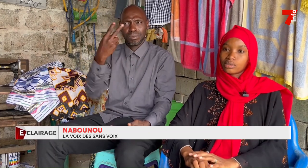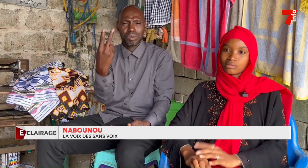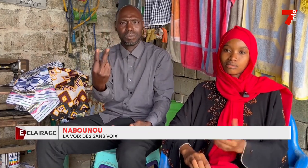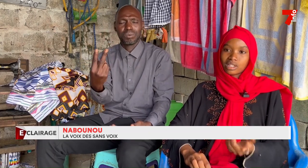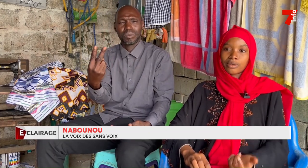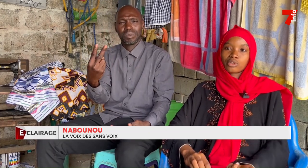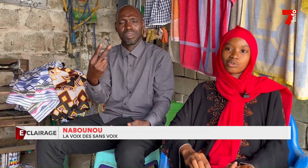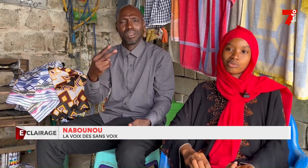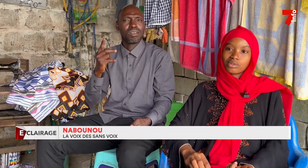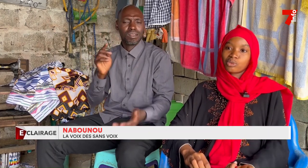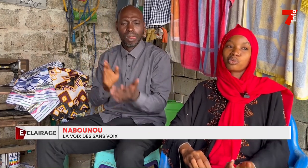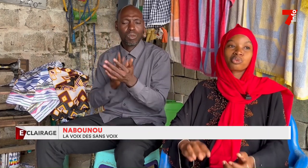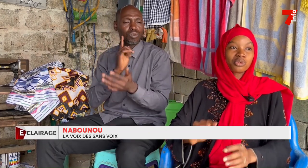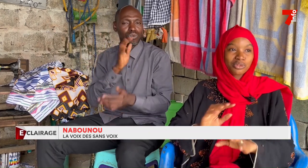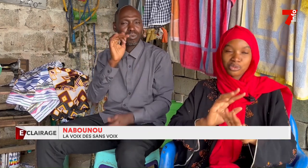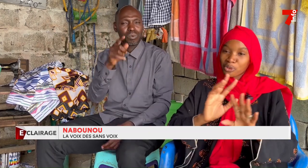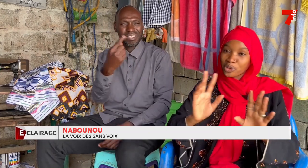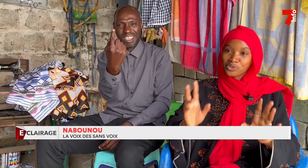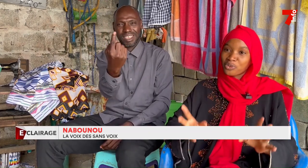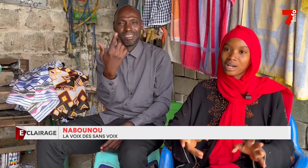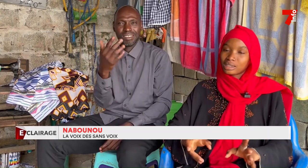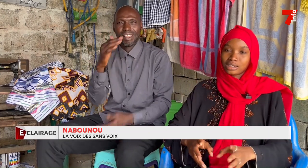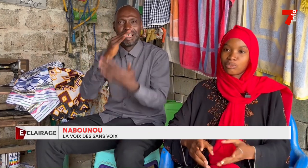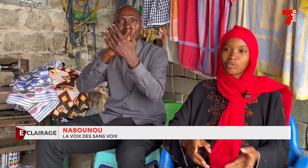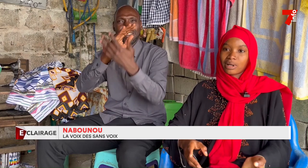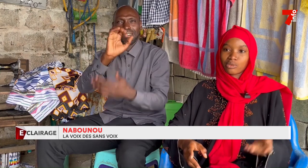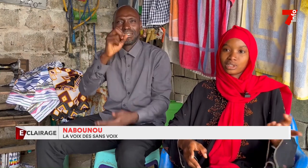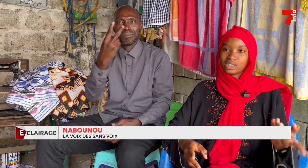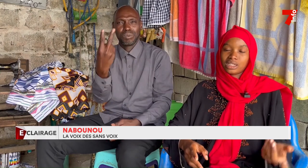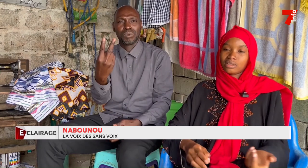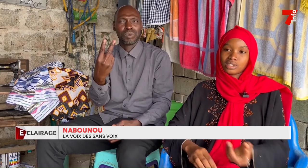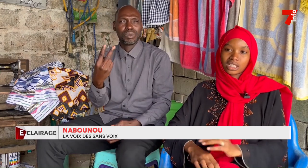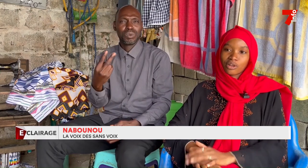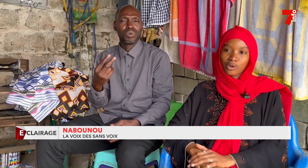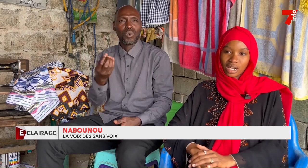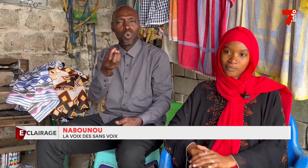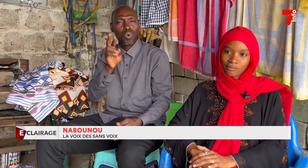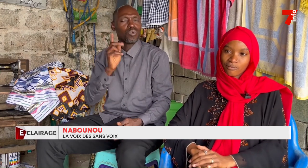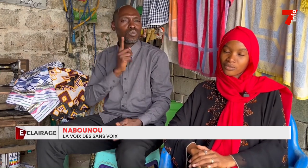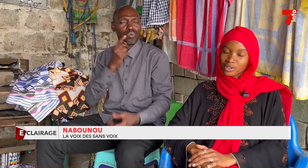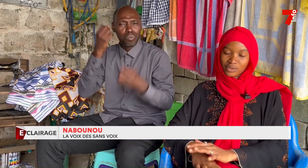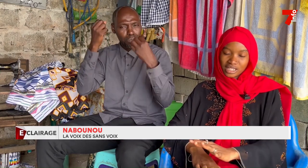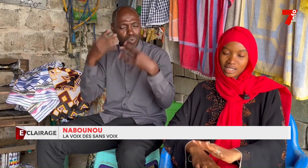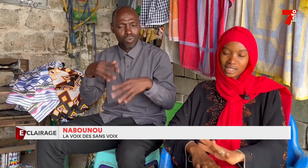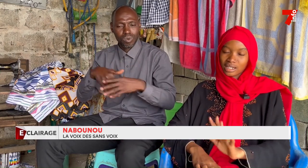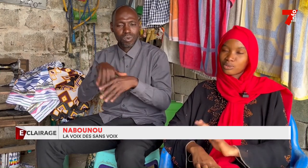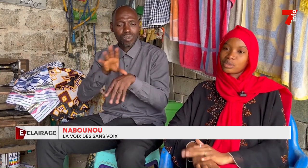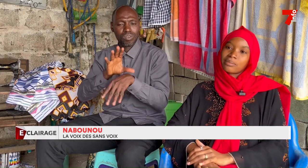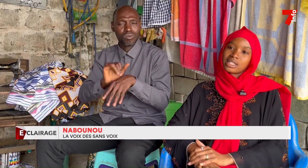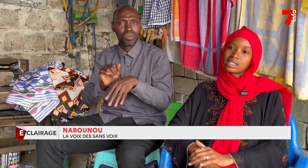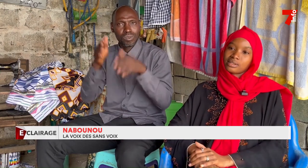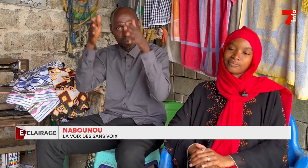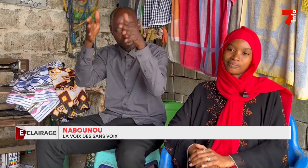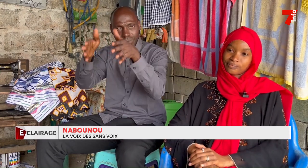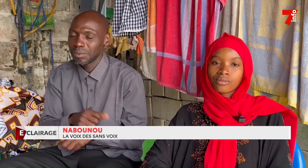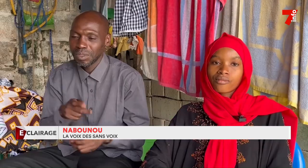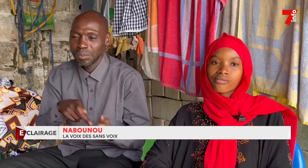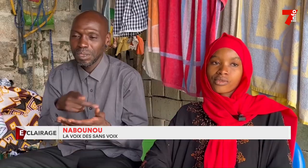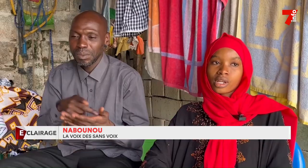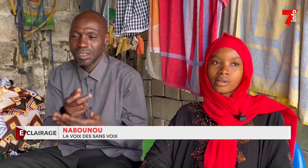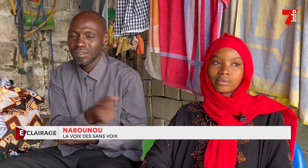pardon, des personnes sourds. tous les sous de corde voix ne peuvent pas continuer dans cette école-là. Donc c'est de là que tout est parti.